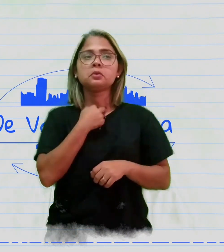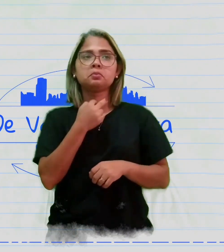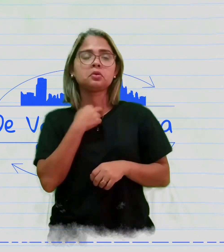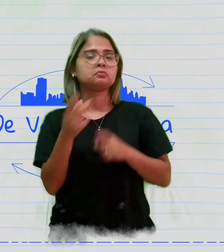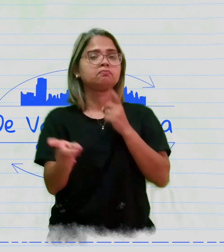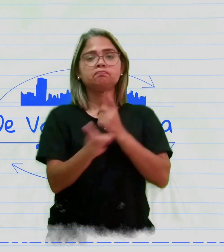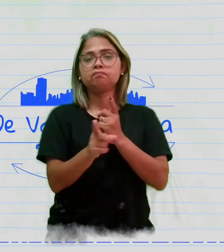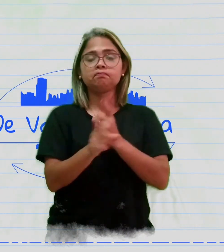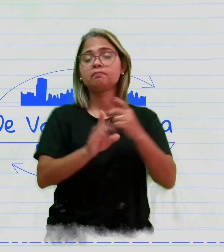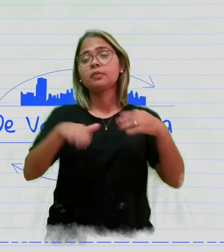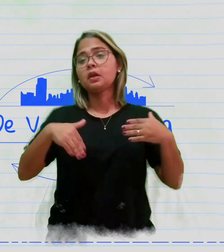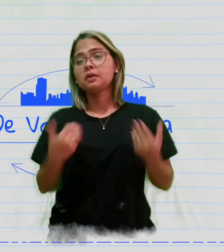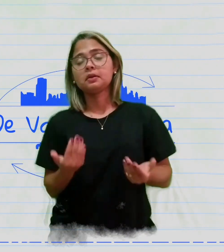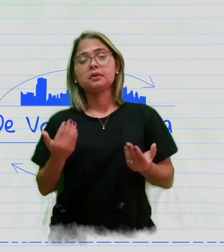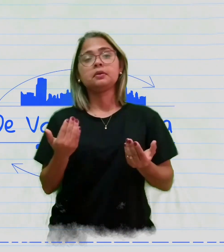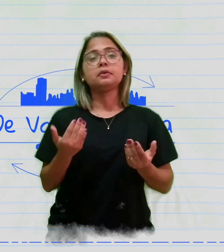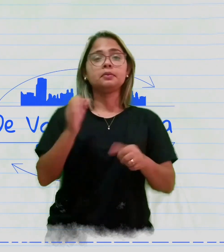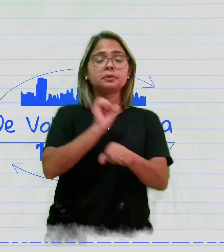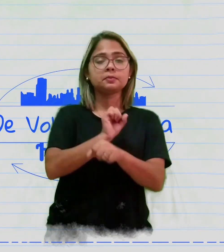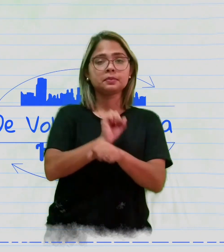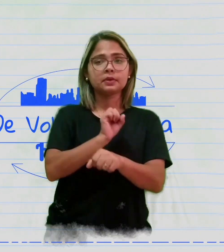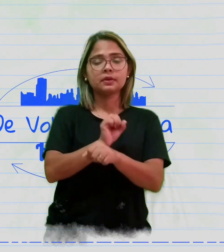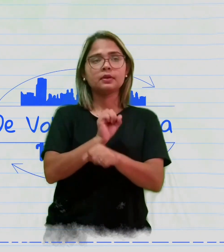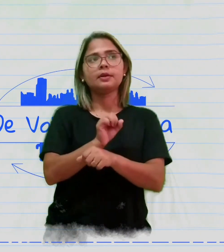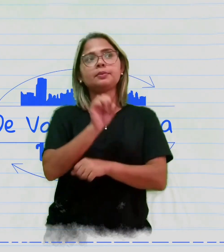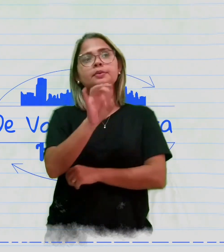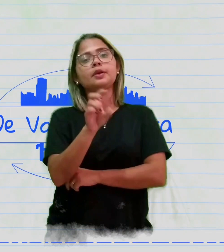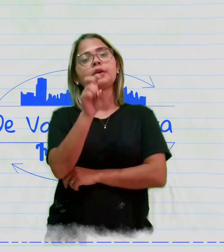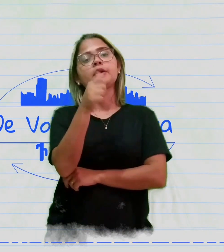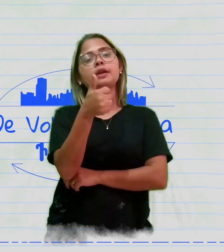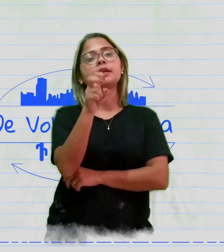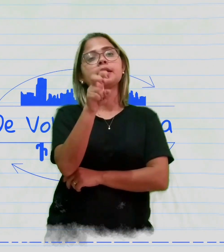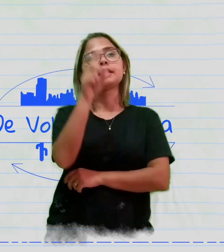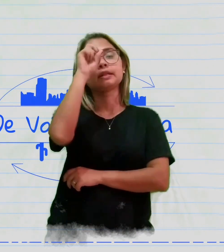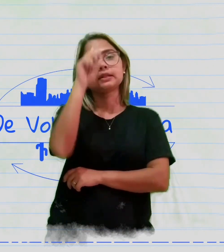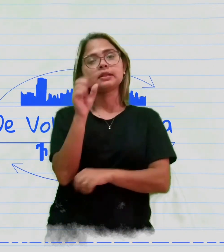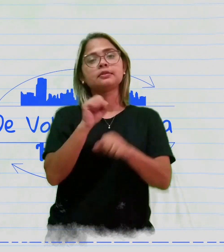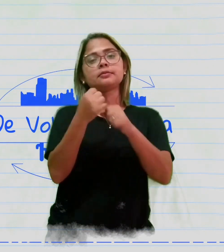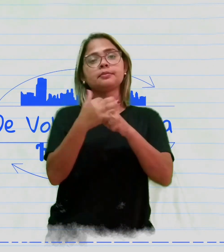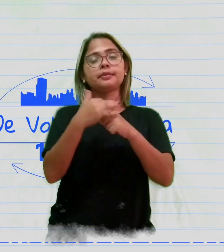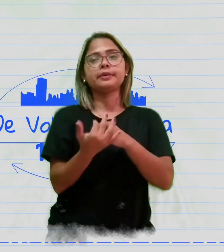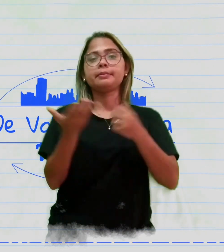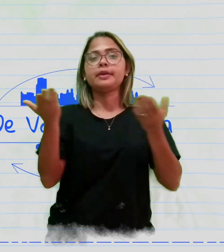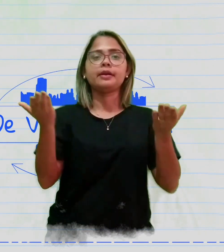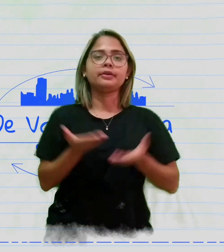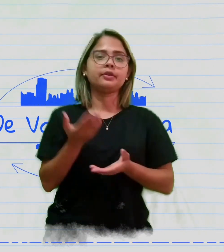se encontrar e fomos seguir a nossa vida esperando o quê? Vai ser só 15 dias de pandemia, estamos aqui no nosso